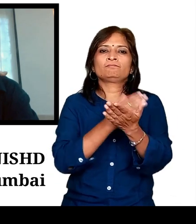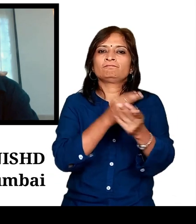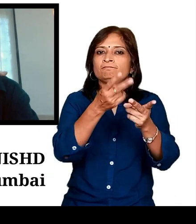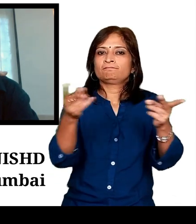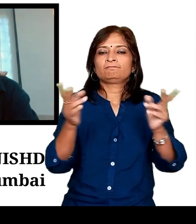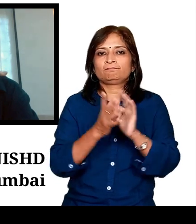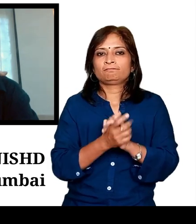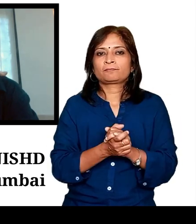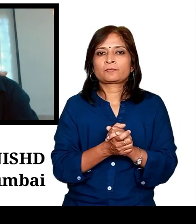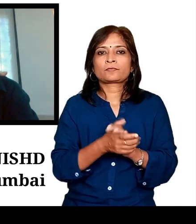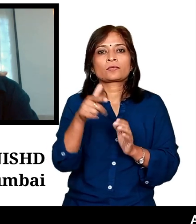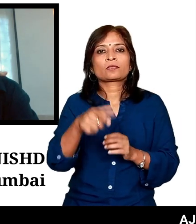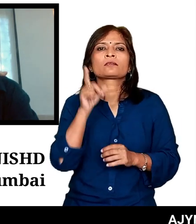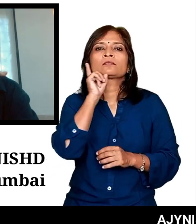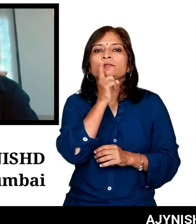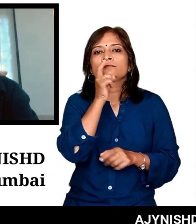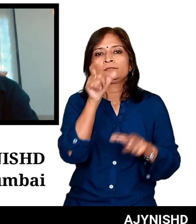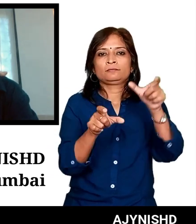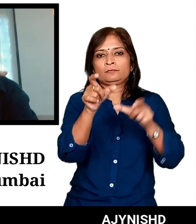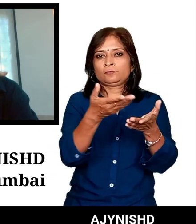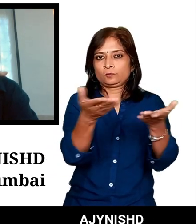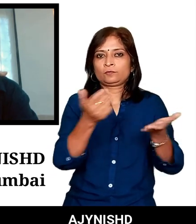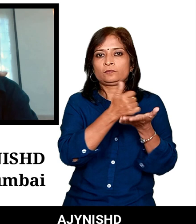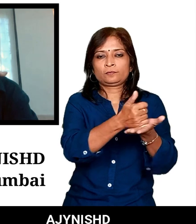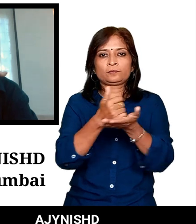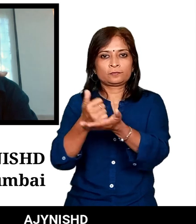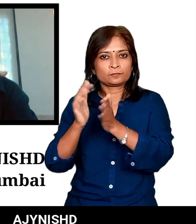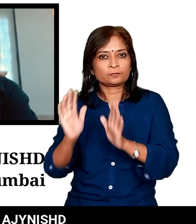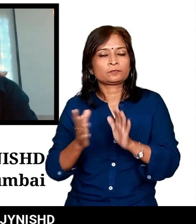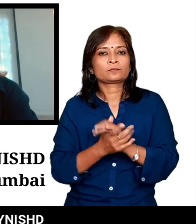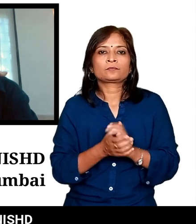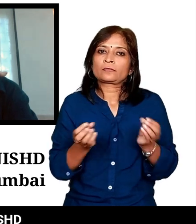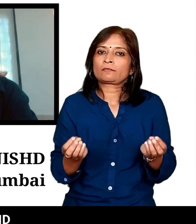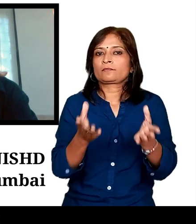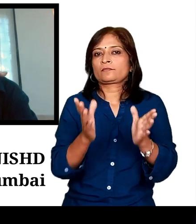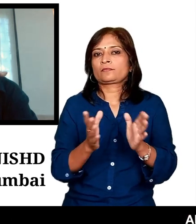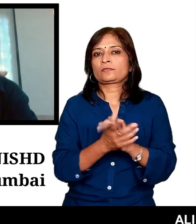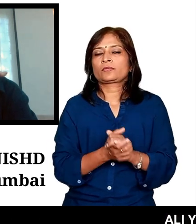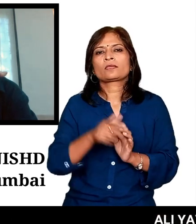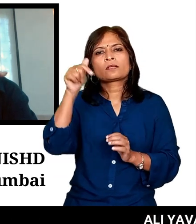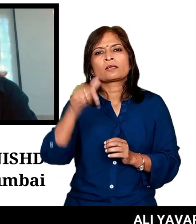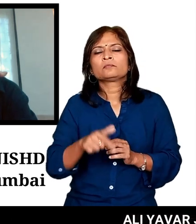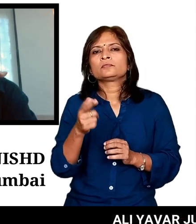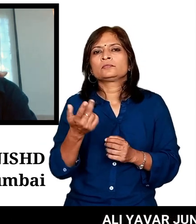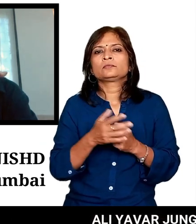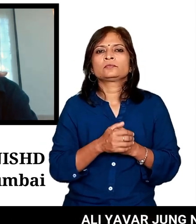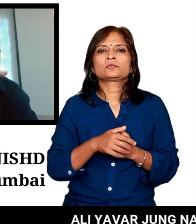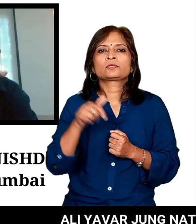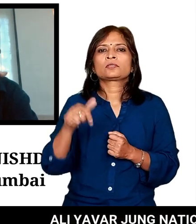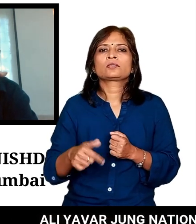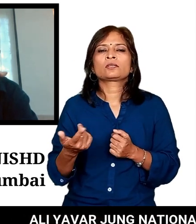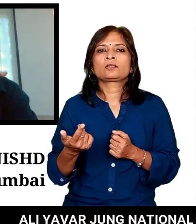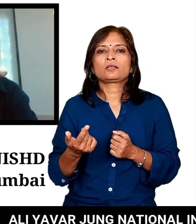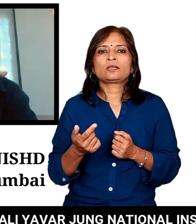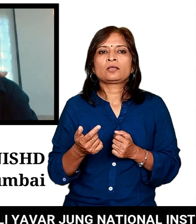द्वारा हियरिंग इम्पेयर्ड लोगों तक पहुंचाए जा रहे हैं. अब प्रश्न ये उठता है कि हियरिंग इसके लिए किन